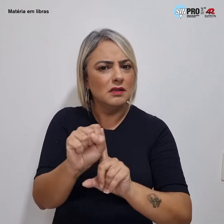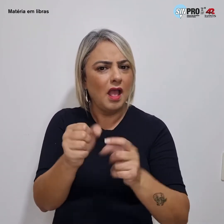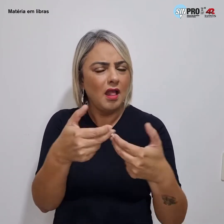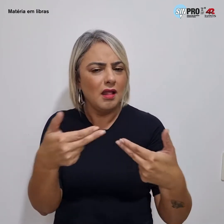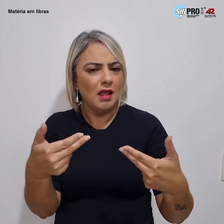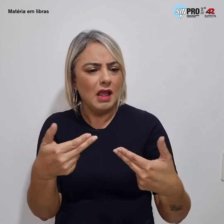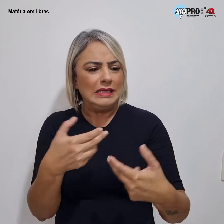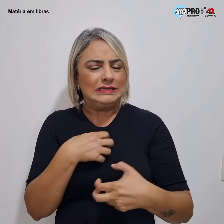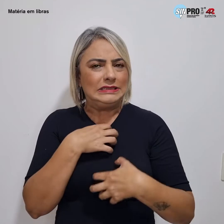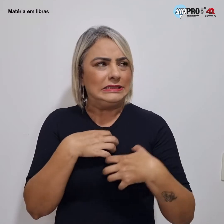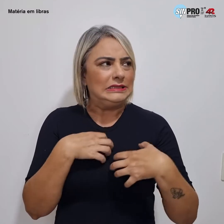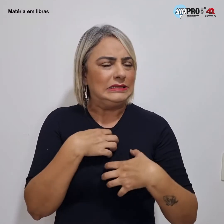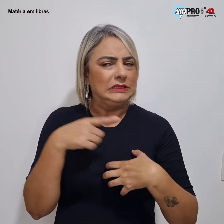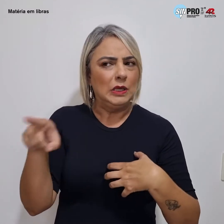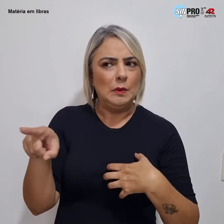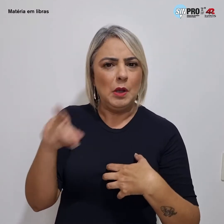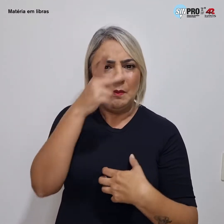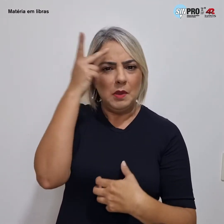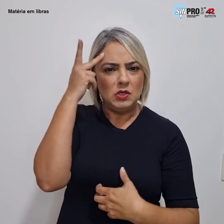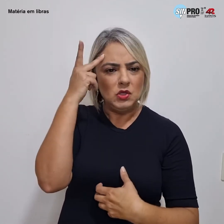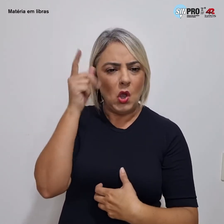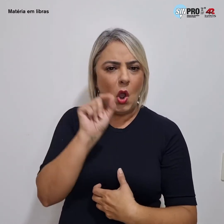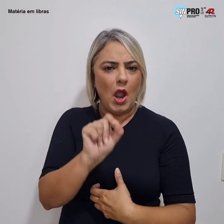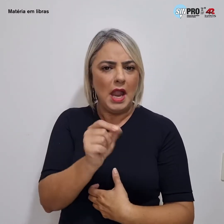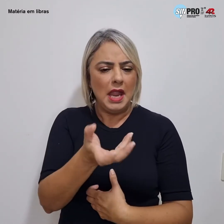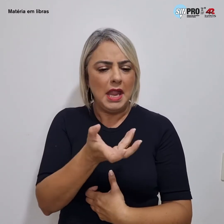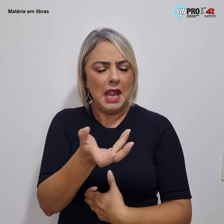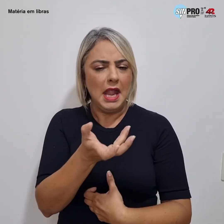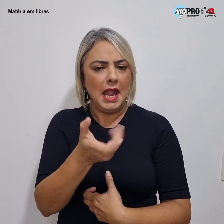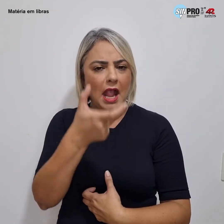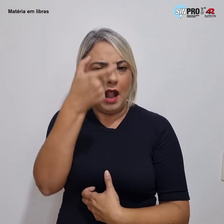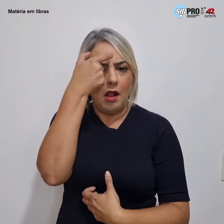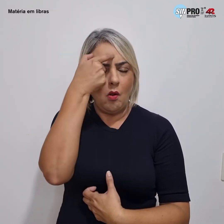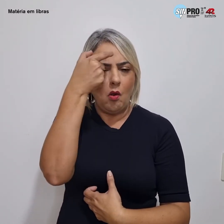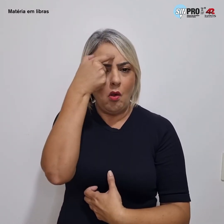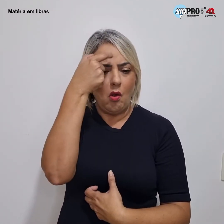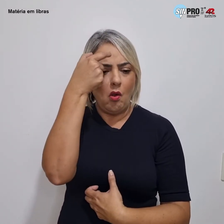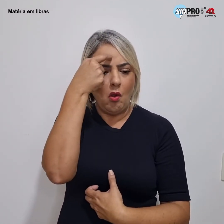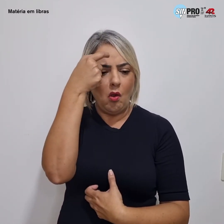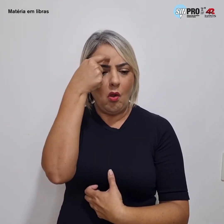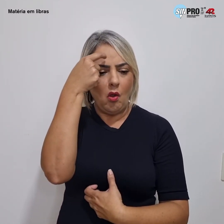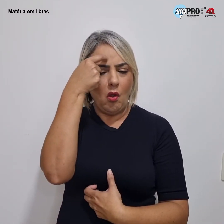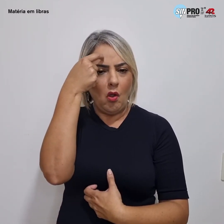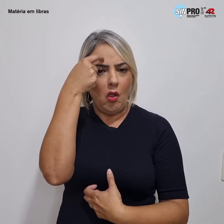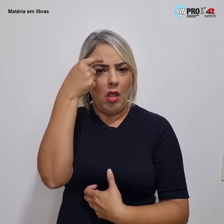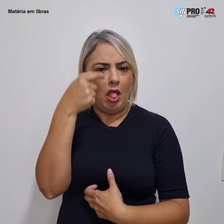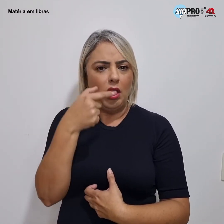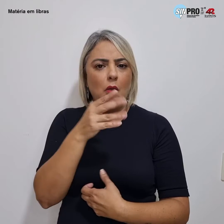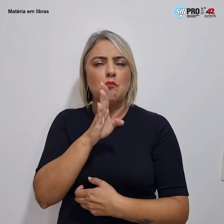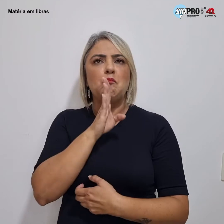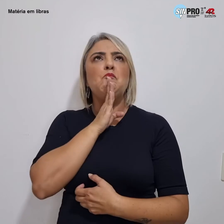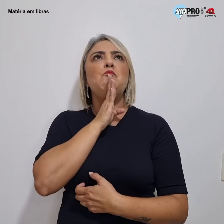sociais incomoda a quem deseja que a consciência esteja